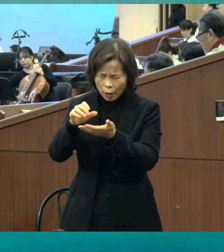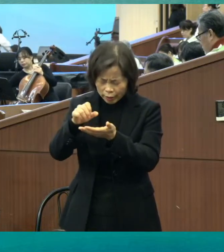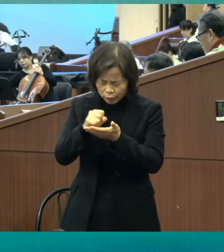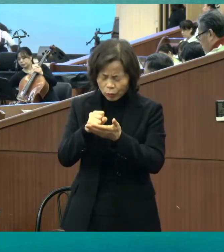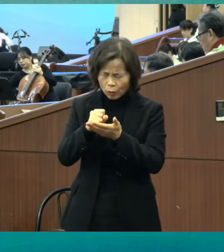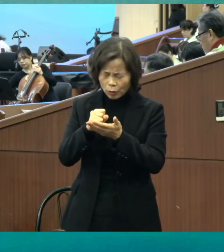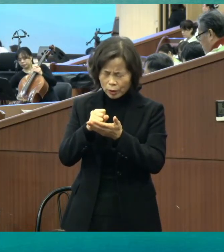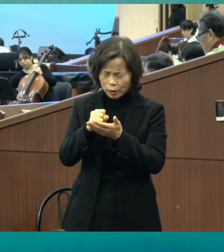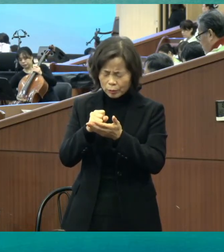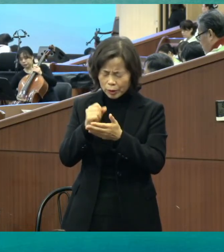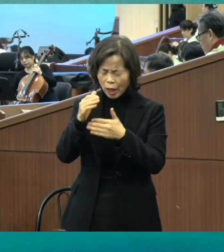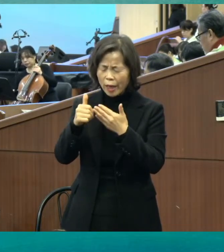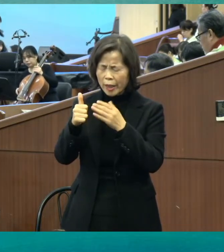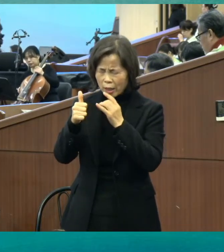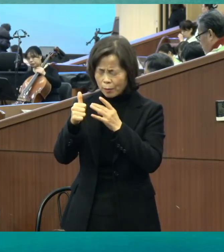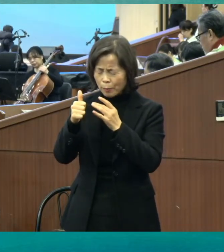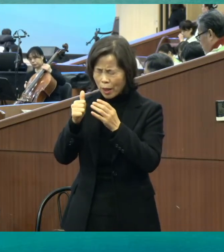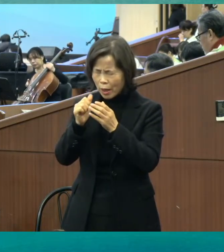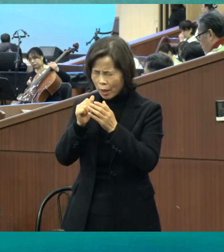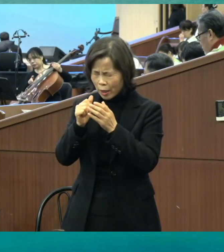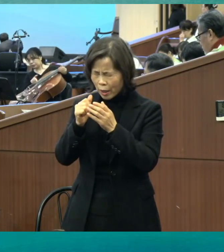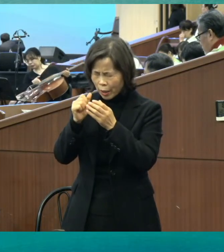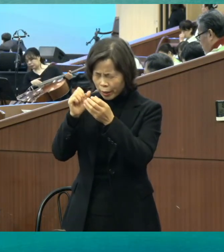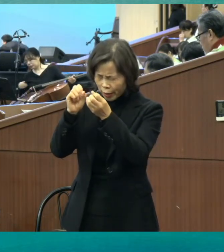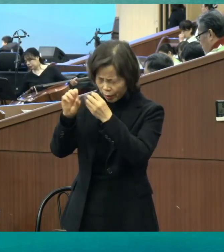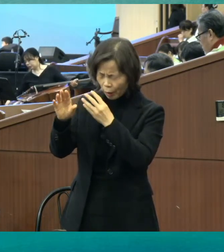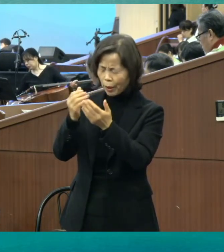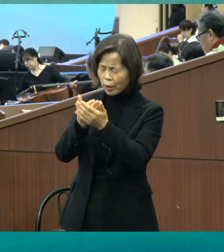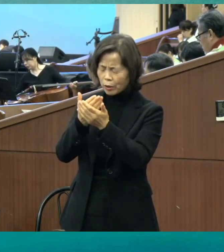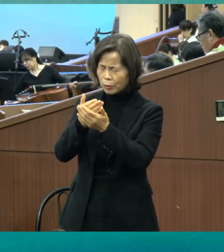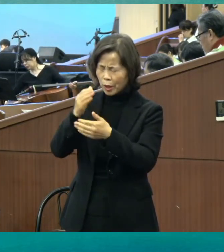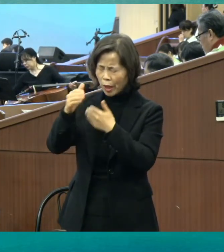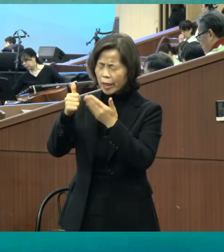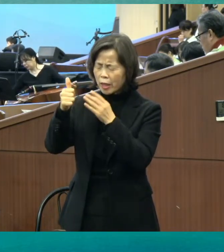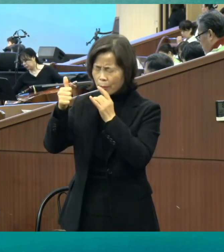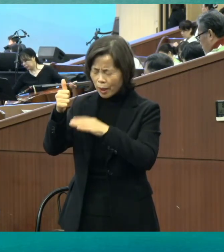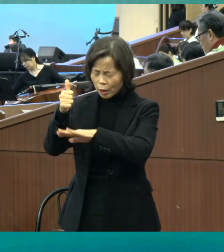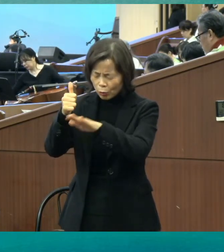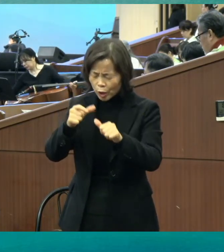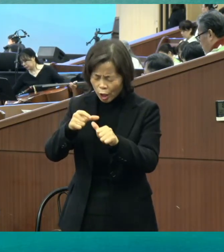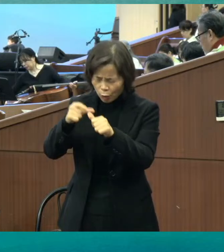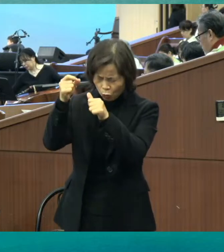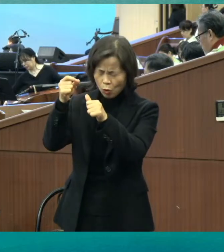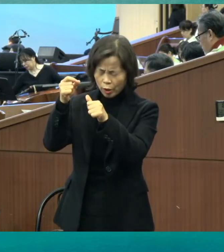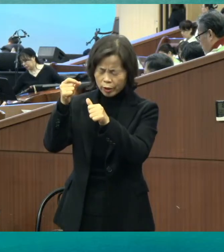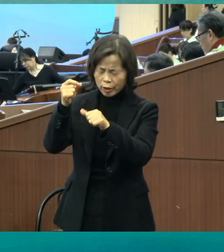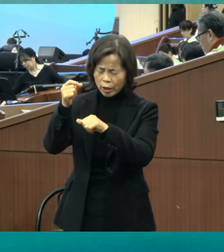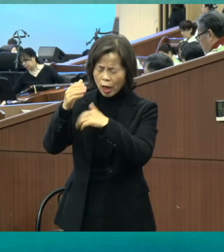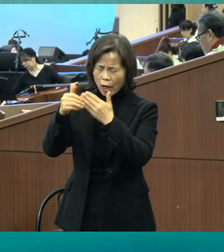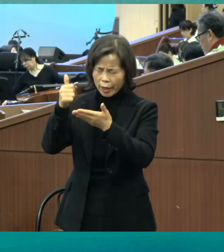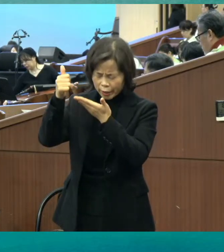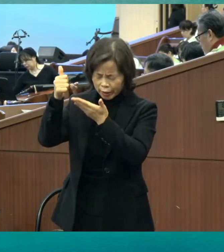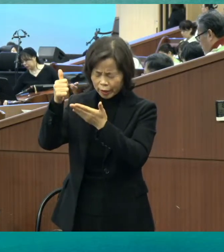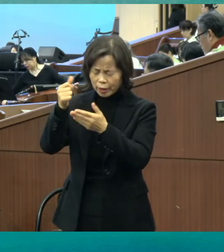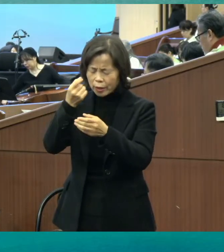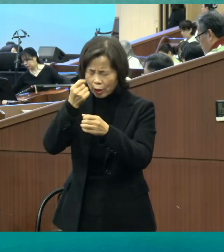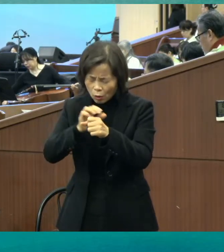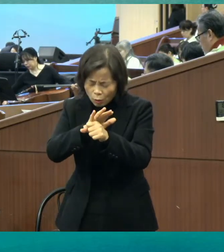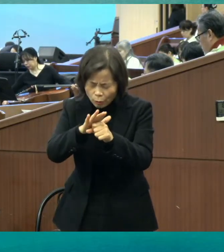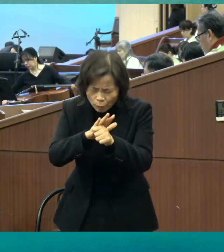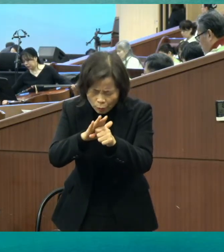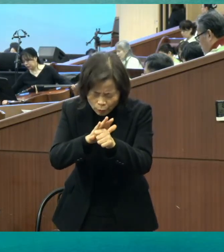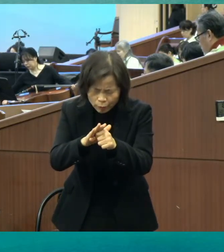나왔습니다. 하나님만이 답이십니다. 하나님만이 우리의 구원이십니다. 하나님께서 자비를